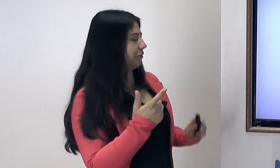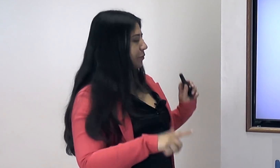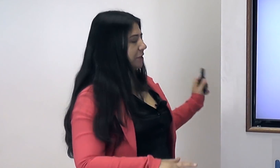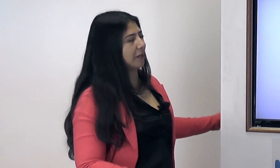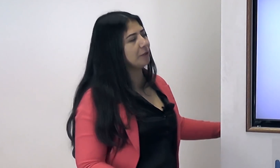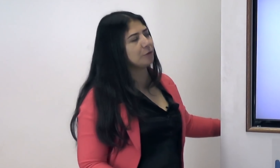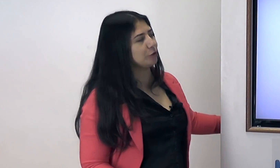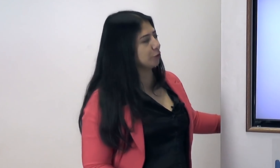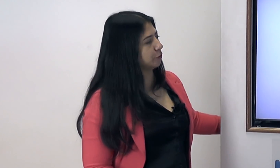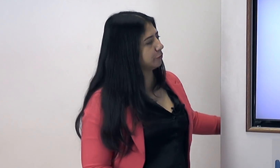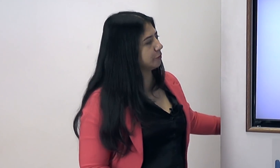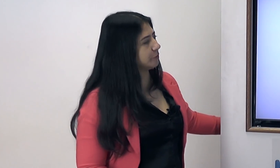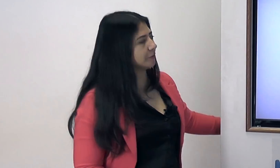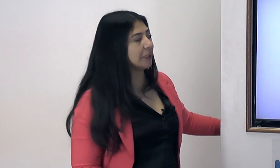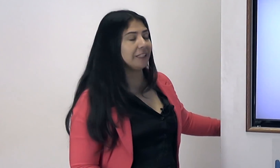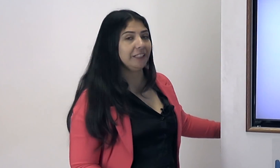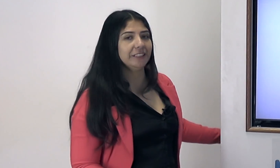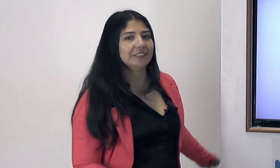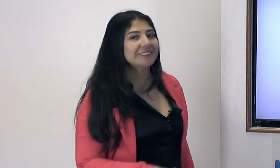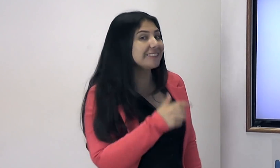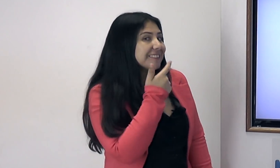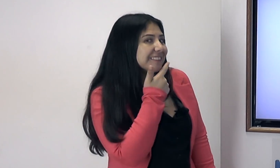Vamos lá, de novo. Here.